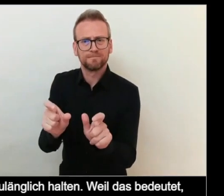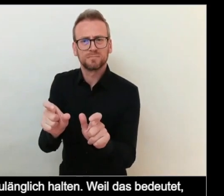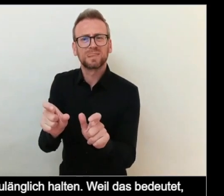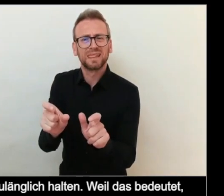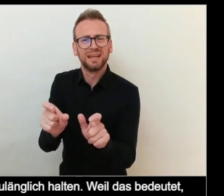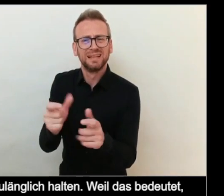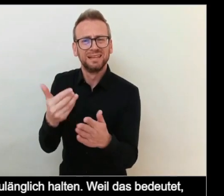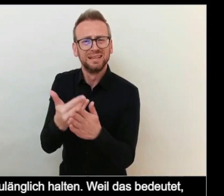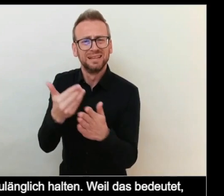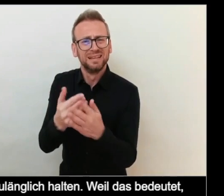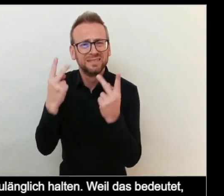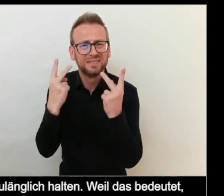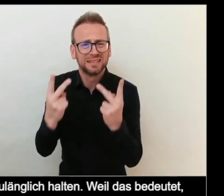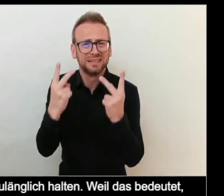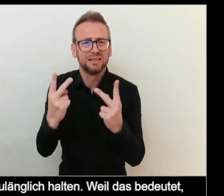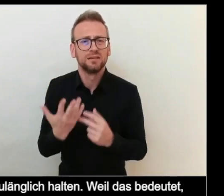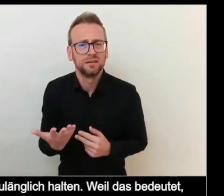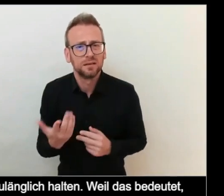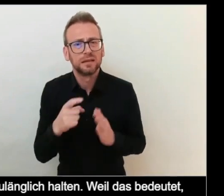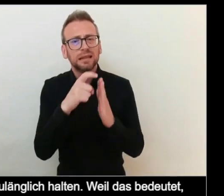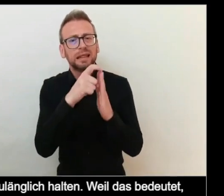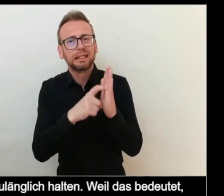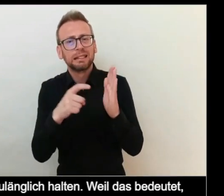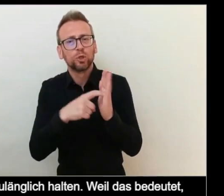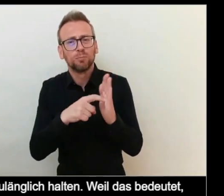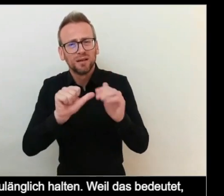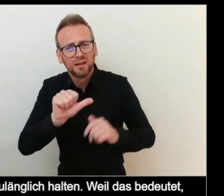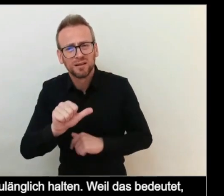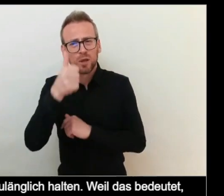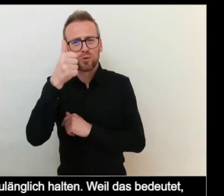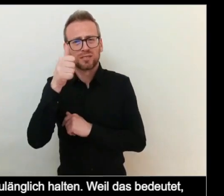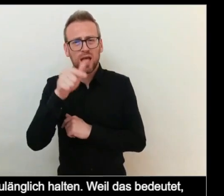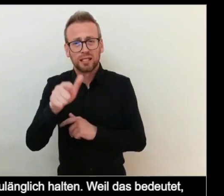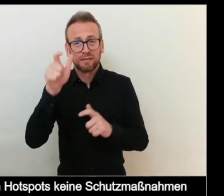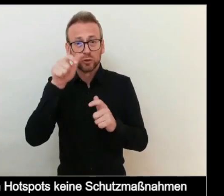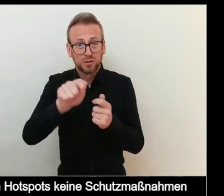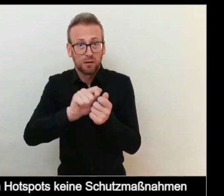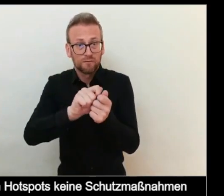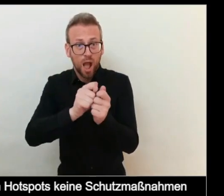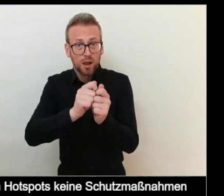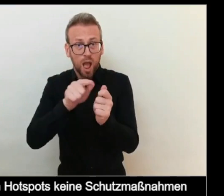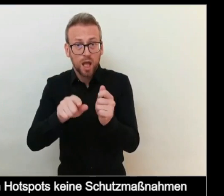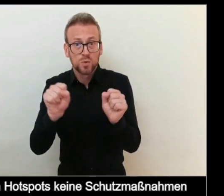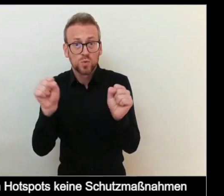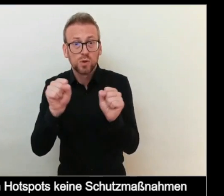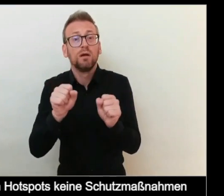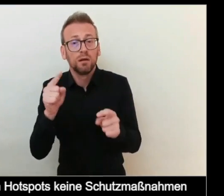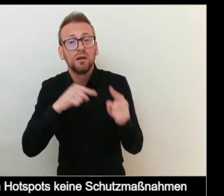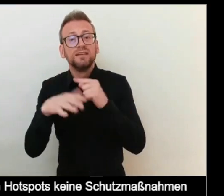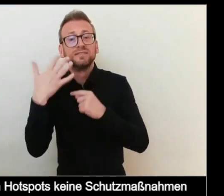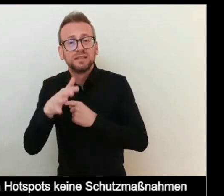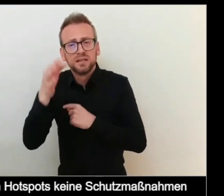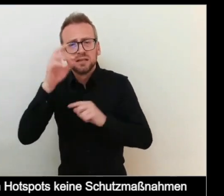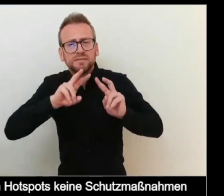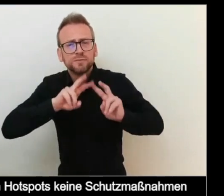praktikabel, bedeutet faktisch, dass es also schwierig wird, nach dem 19. Maßnahmen in den Hotspots zu